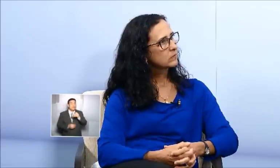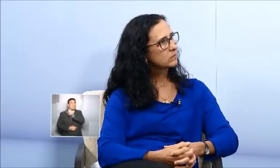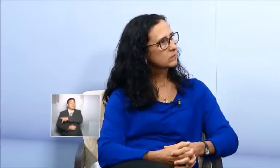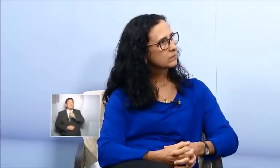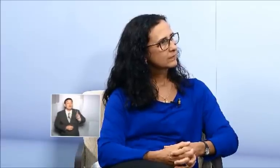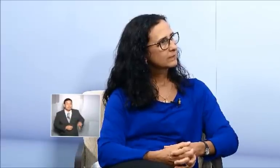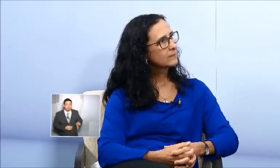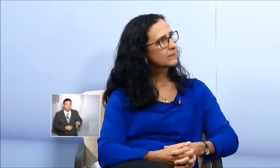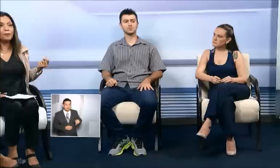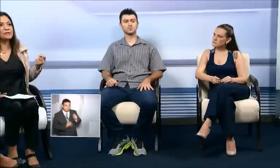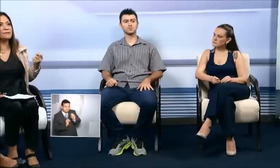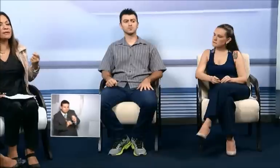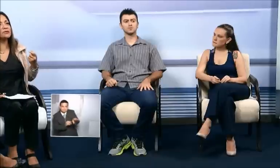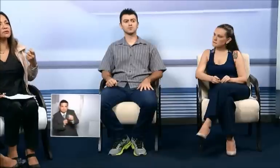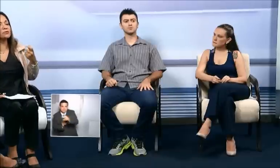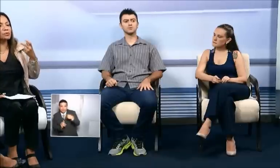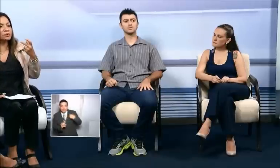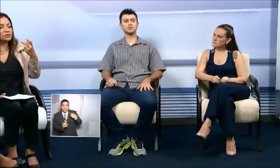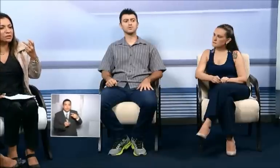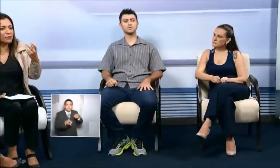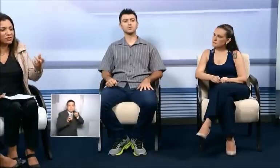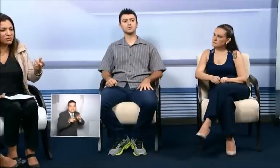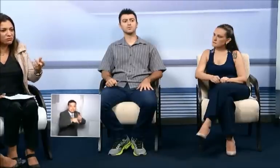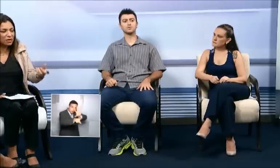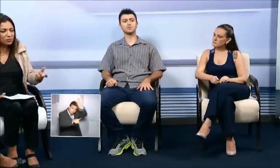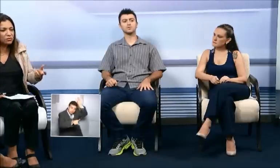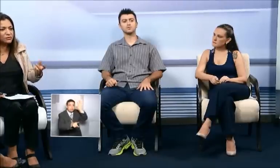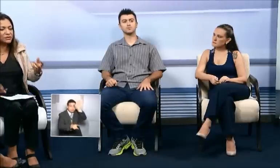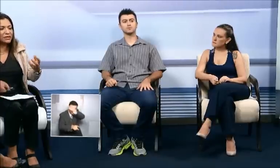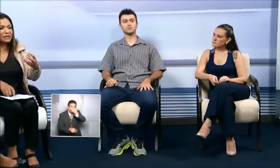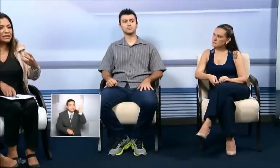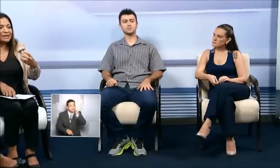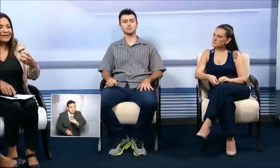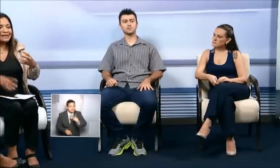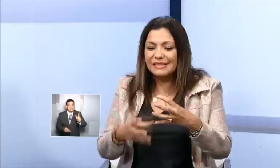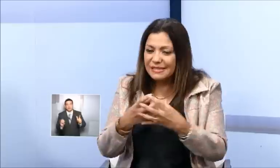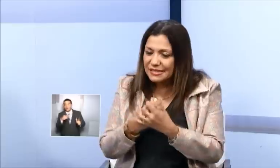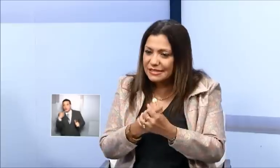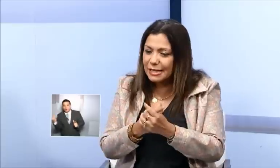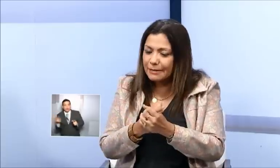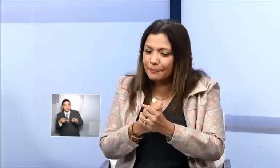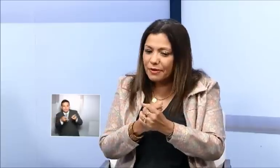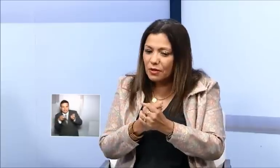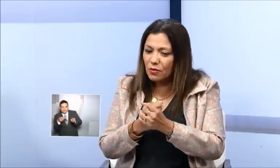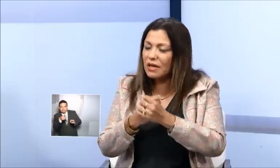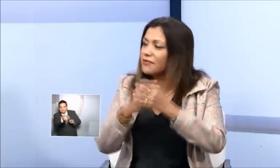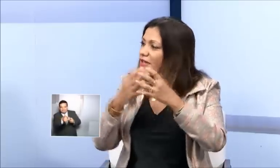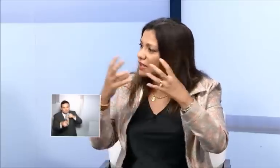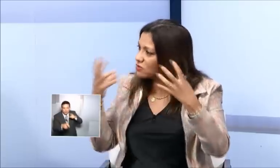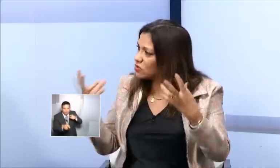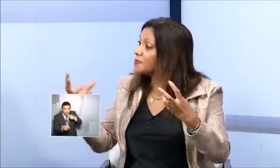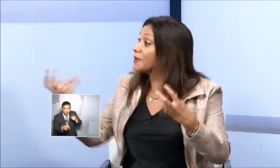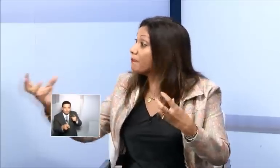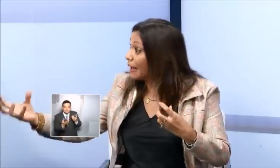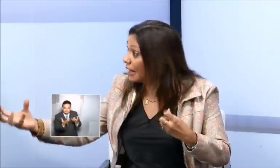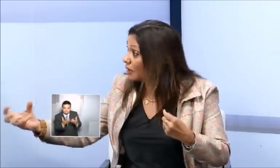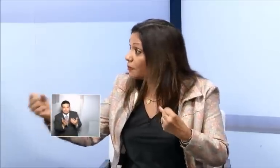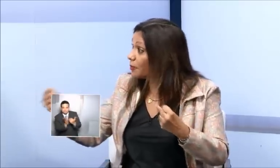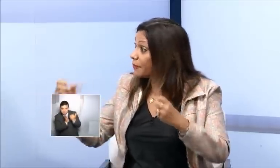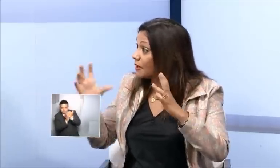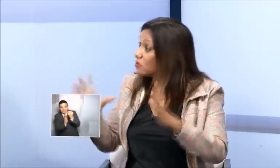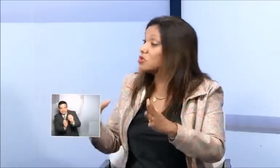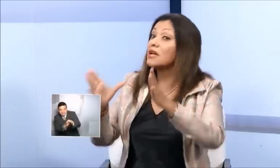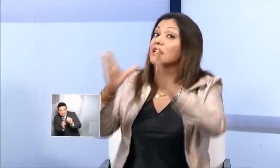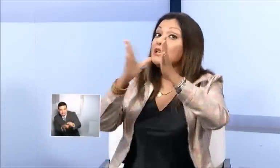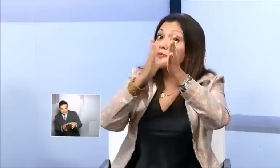está aprendendo? Como eu perceber que o Bruno tem uma dúvida? Existem qualificações, preparo